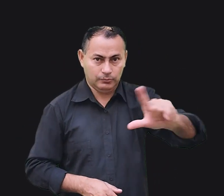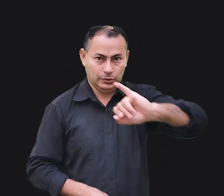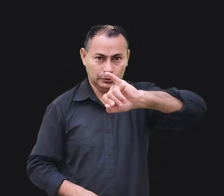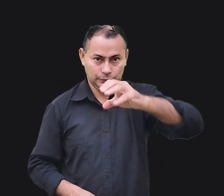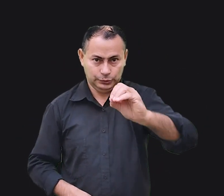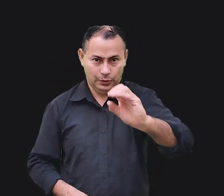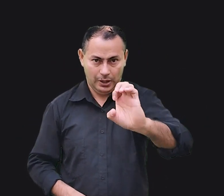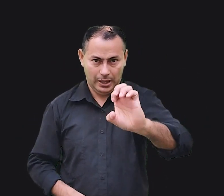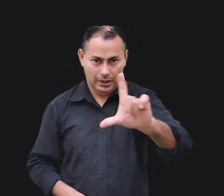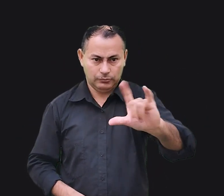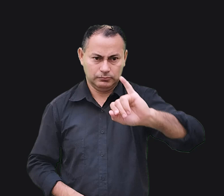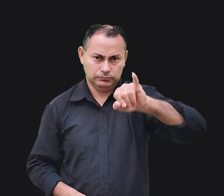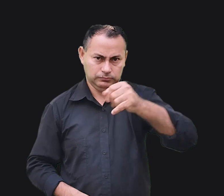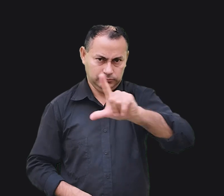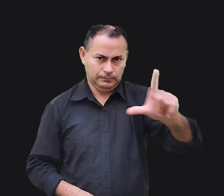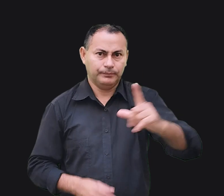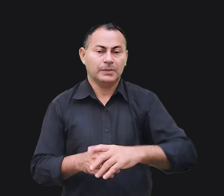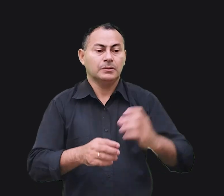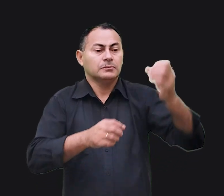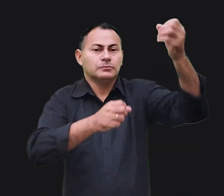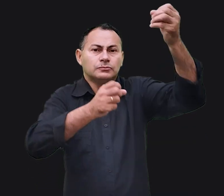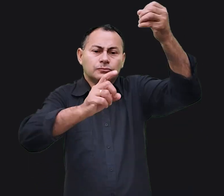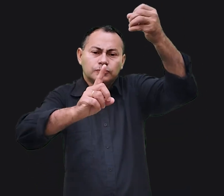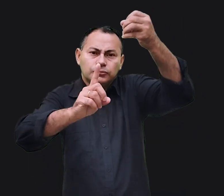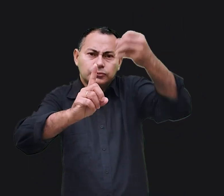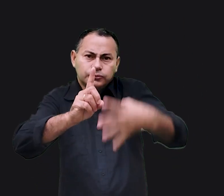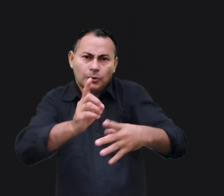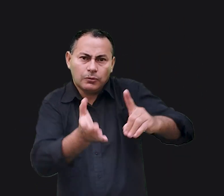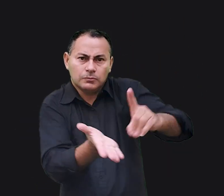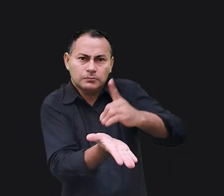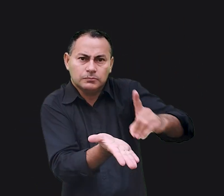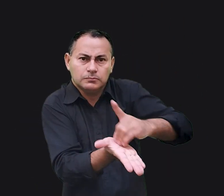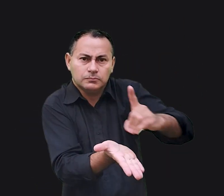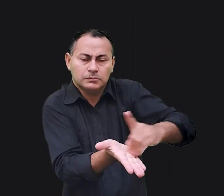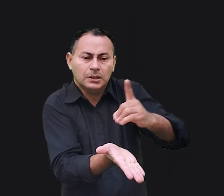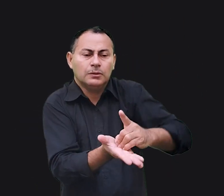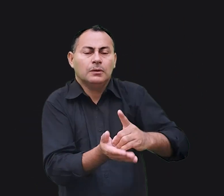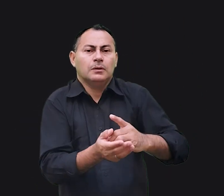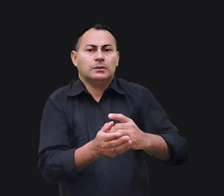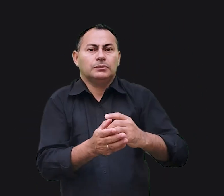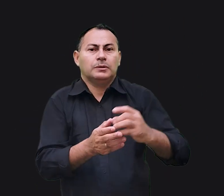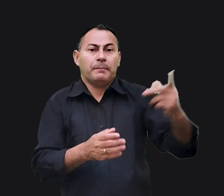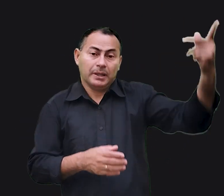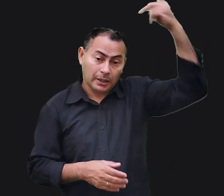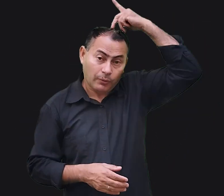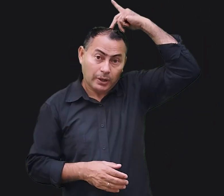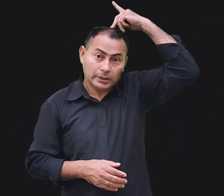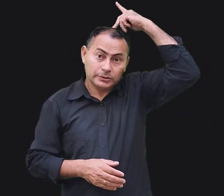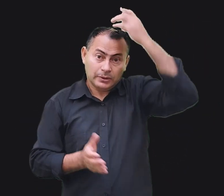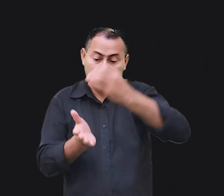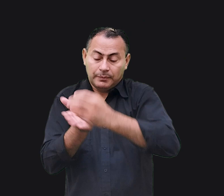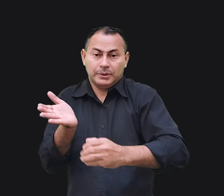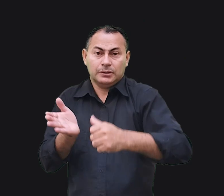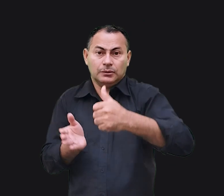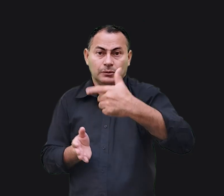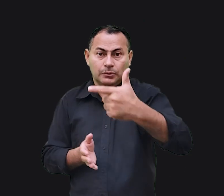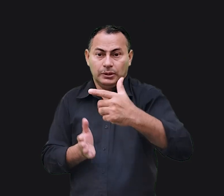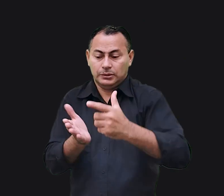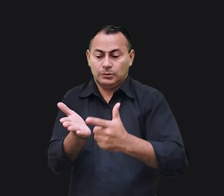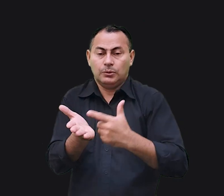Essa é a descrição do dia de Pentecostes no capítulo 2 de Atos. É importante que nós entendamos um pouco